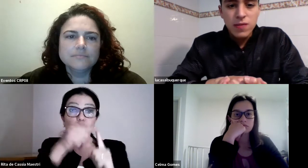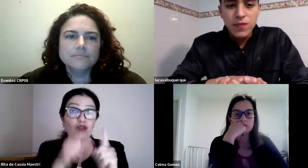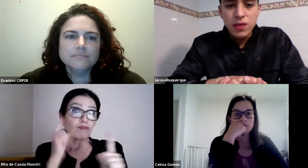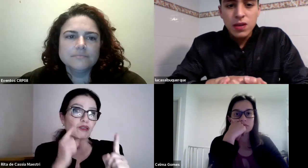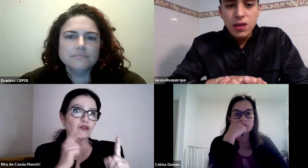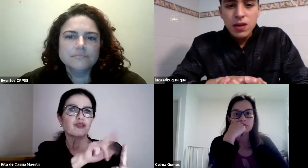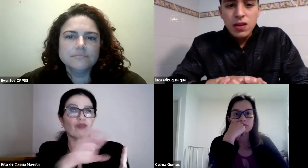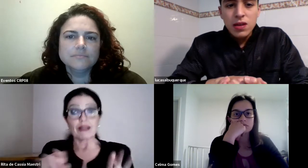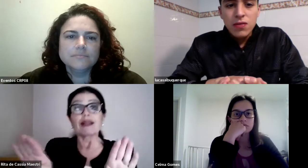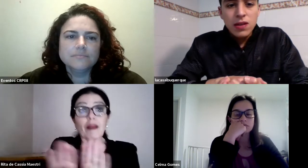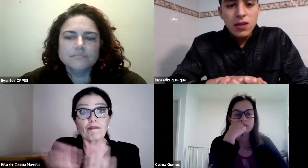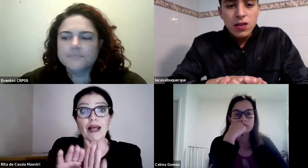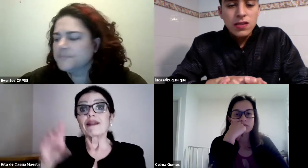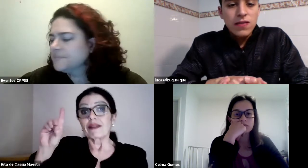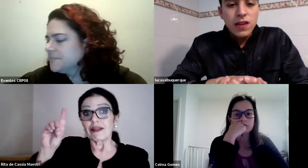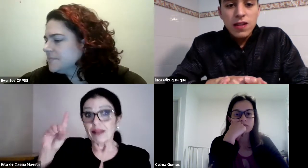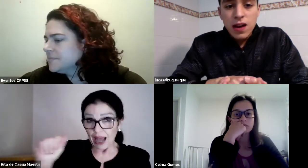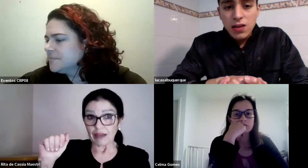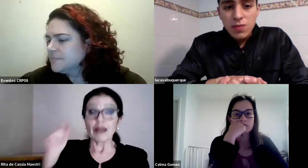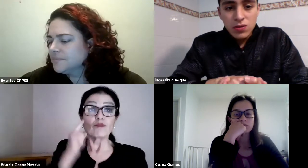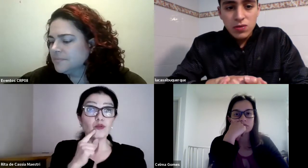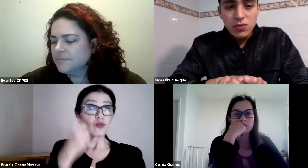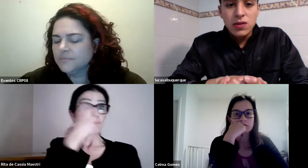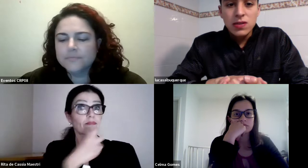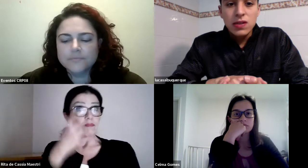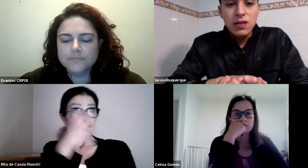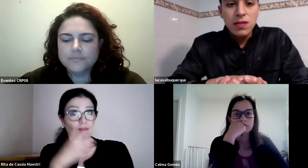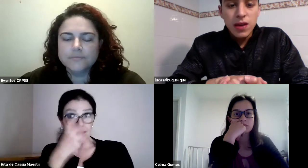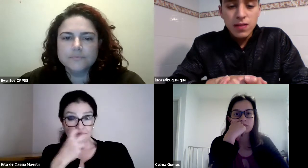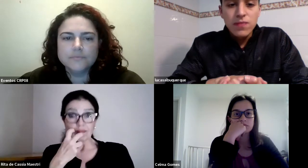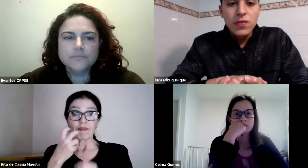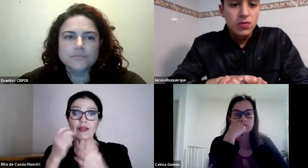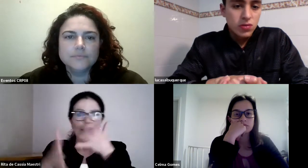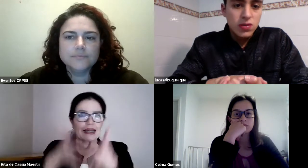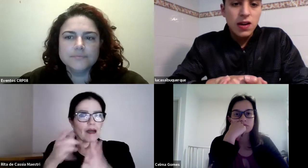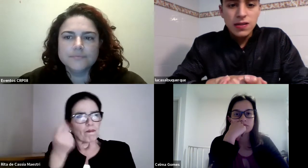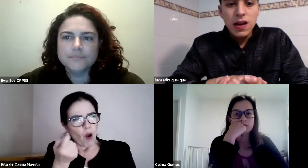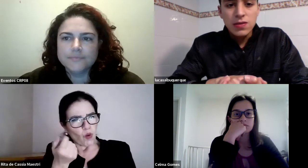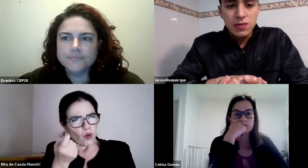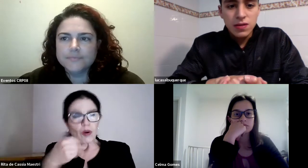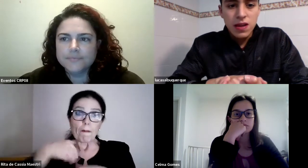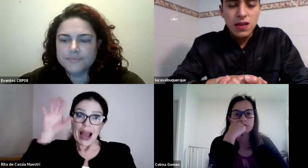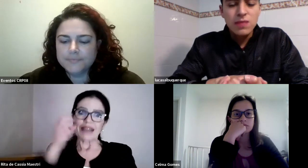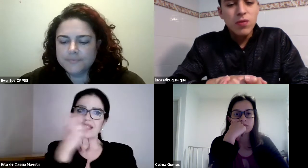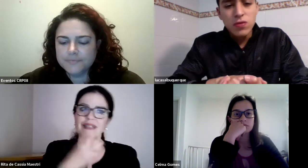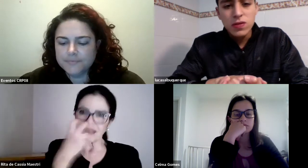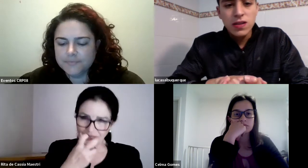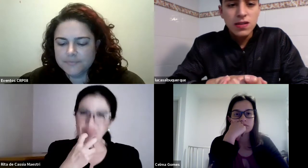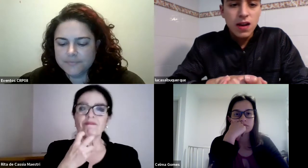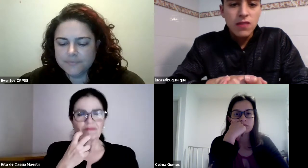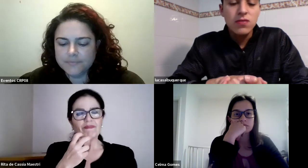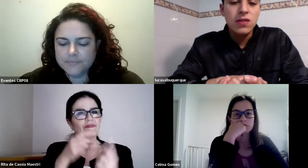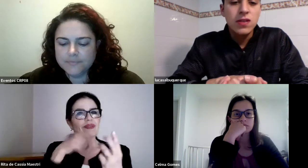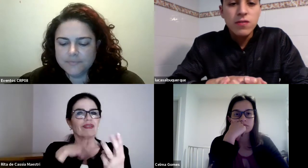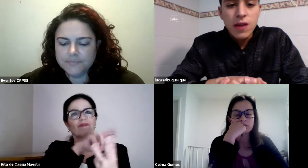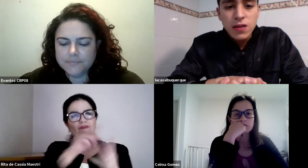atendia. Então, atendia essa variedade de pessoas surdas. E também surdos oralizados, né, que pouco